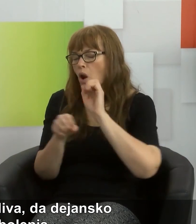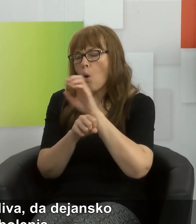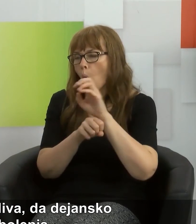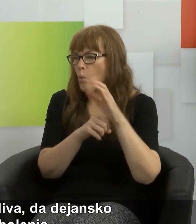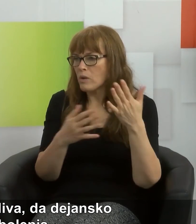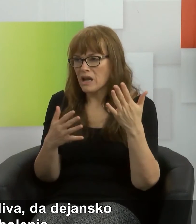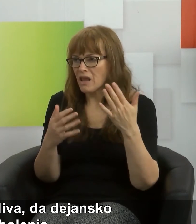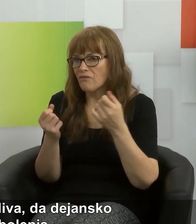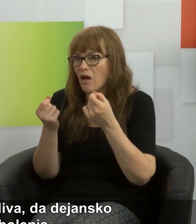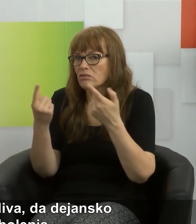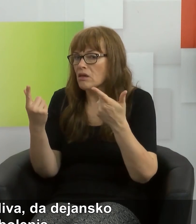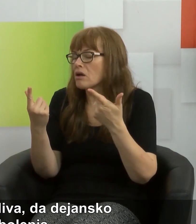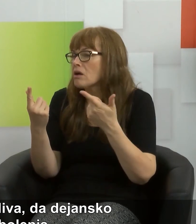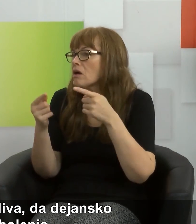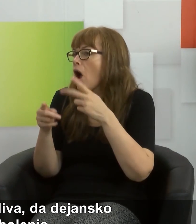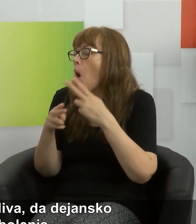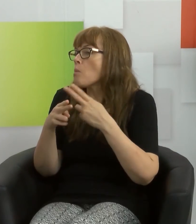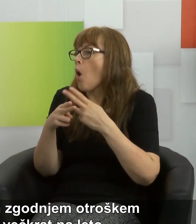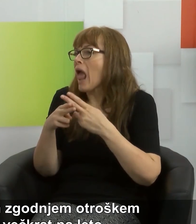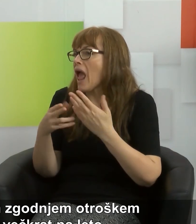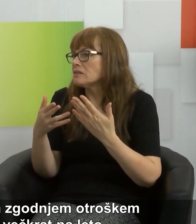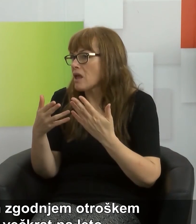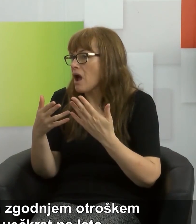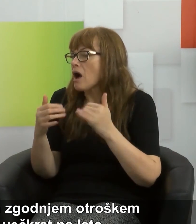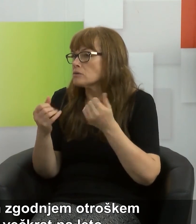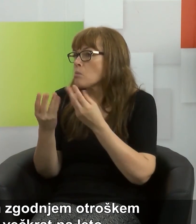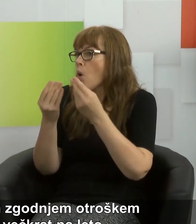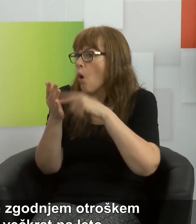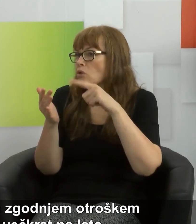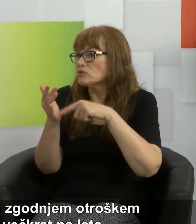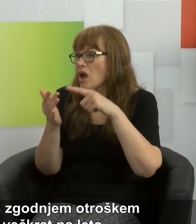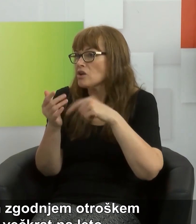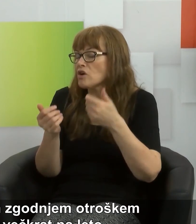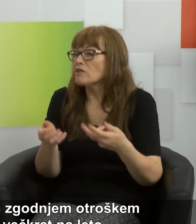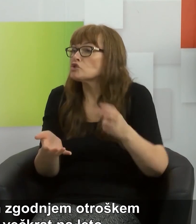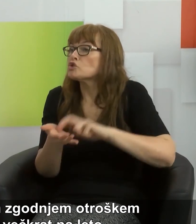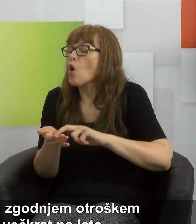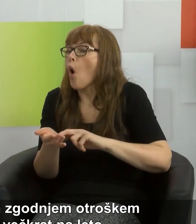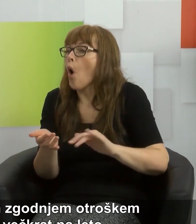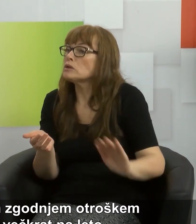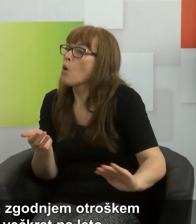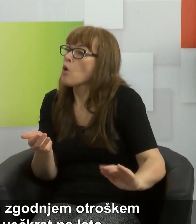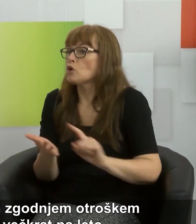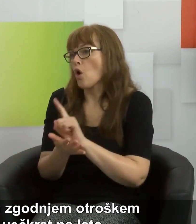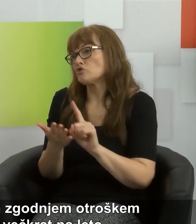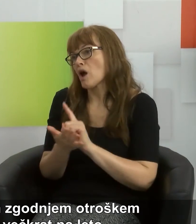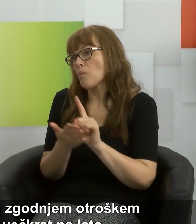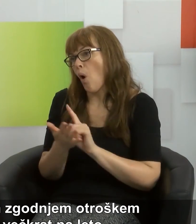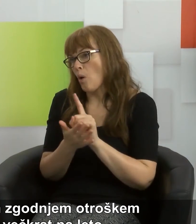dejansko neka ta obolenja, ki so pogostejša v tem zgodnjem otroškem